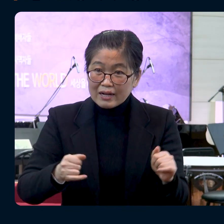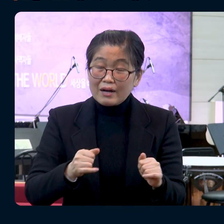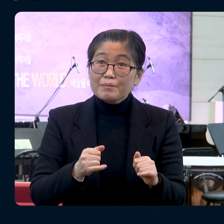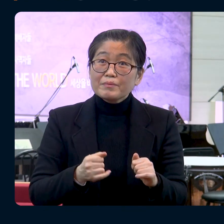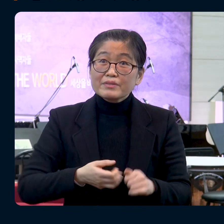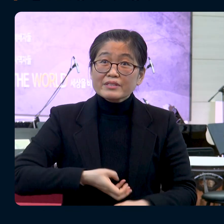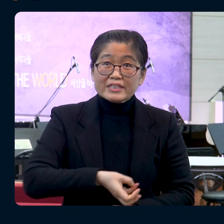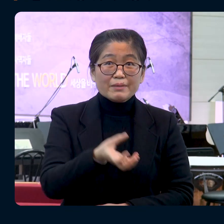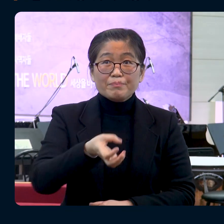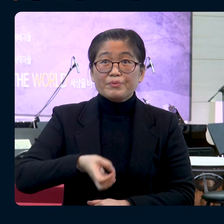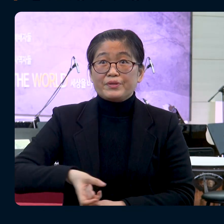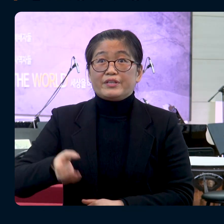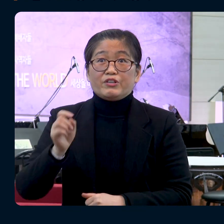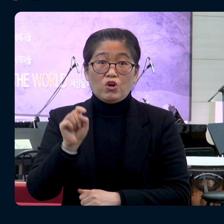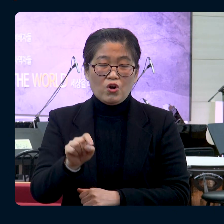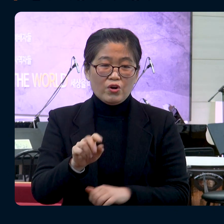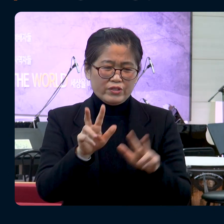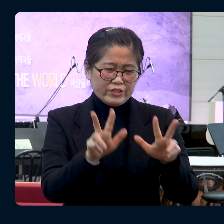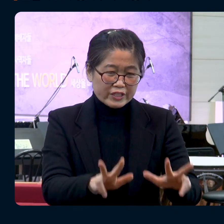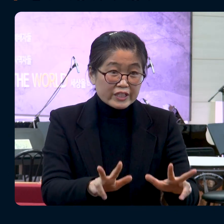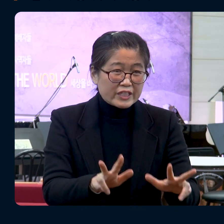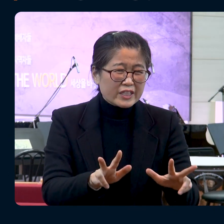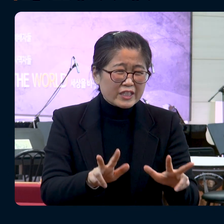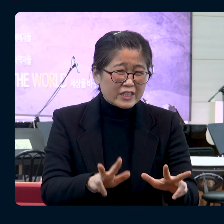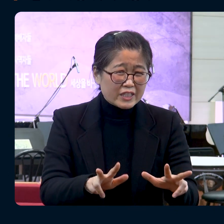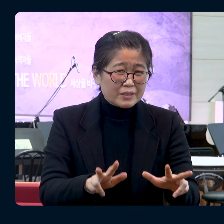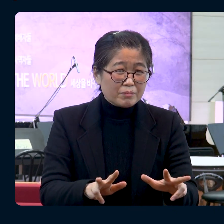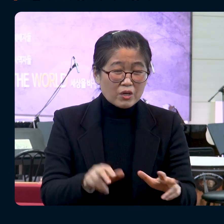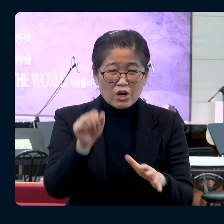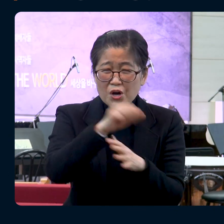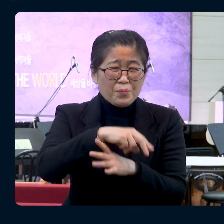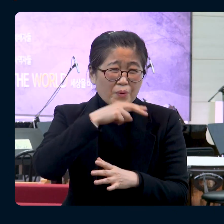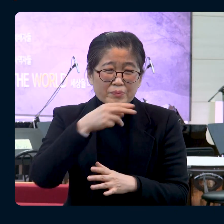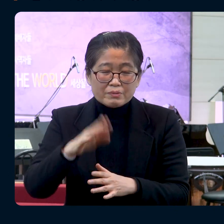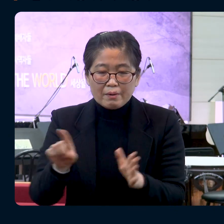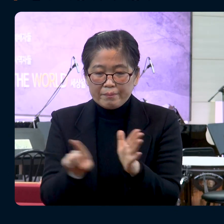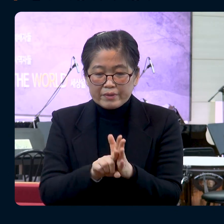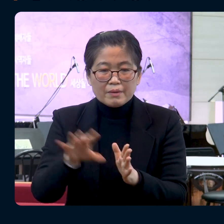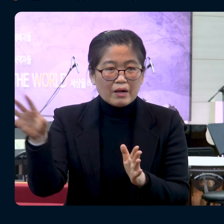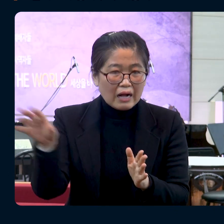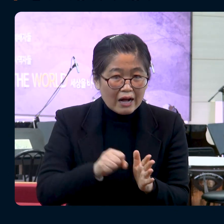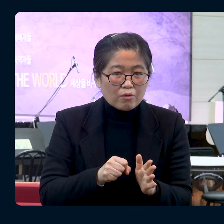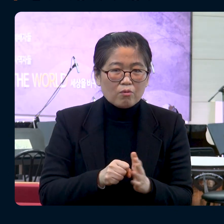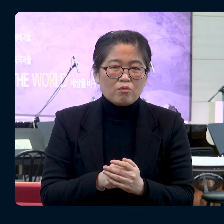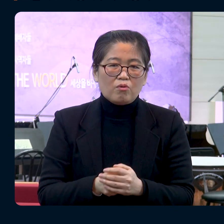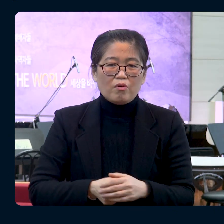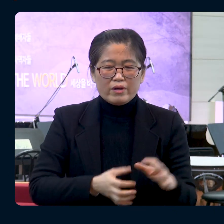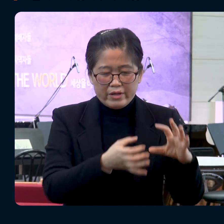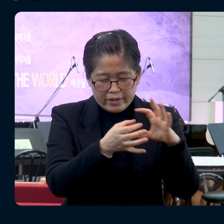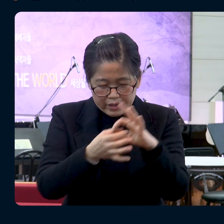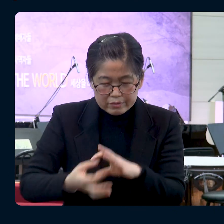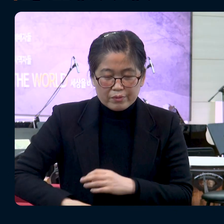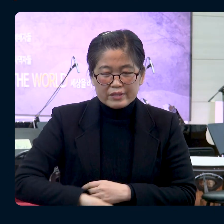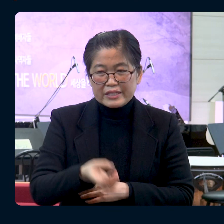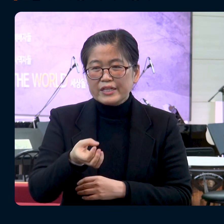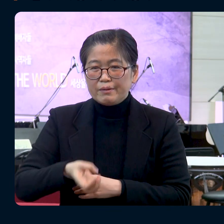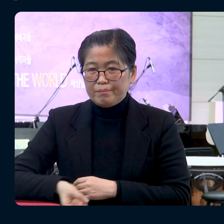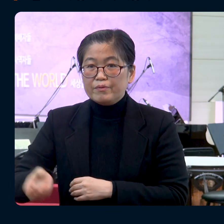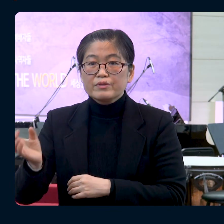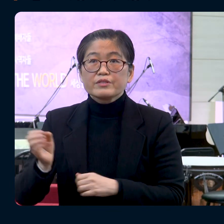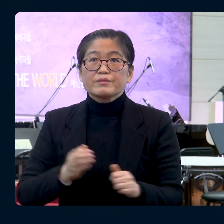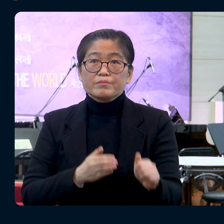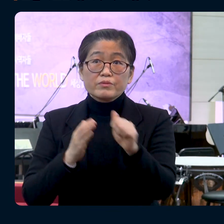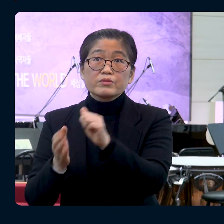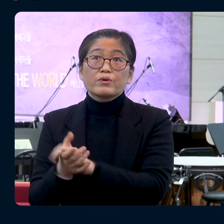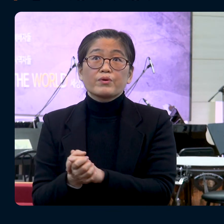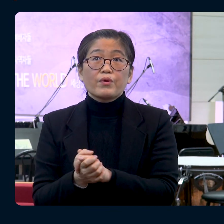사랑은 씨를 뿌리는 거예요. 당장 나지 않아도 언젠가는 날 거란 믿음을 가지고 계속 씨를 뿌리는 거예요.